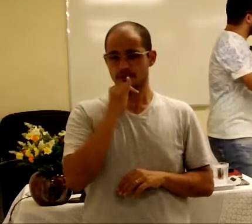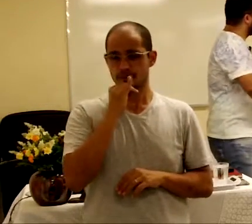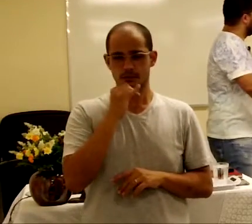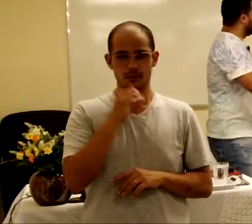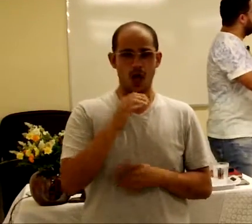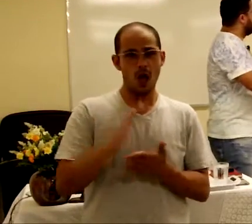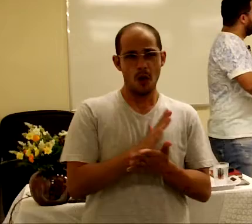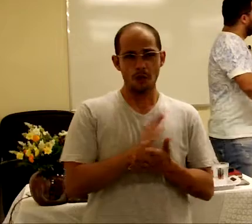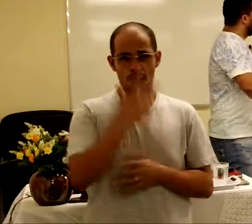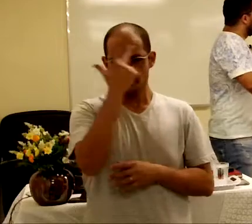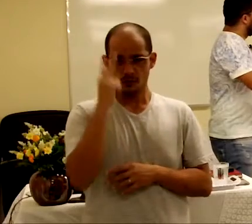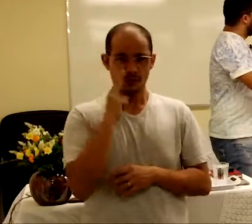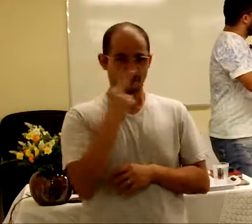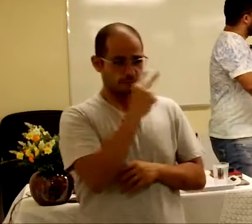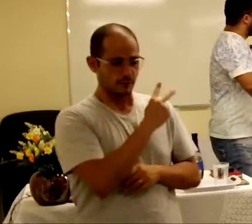essa.